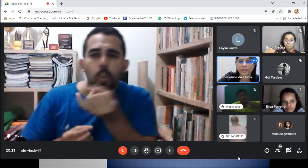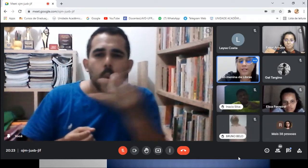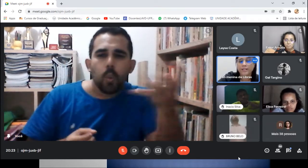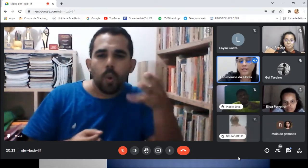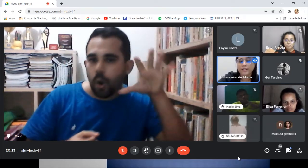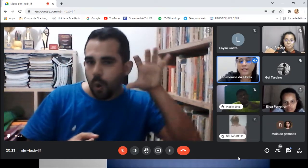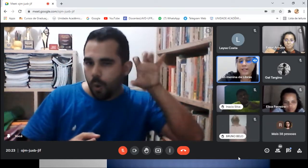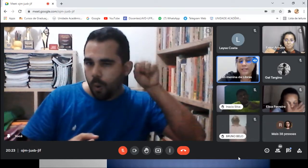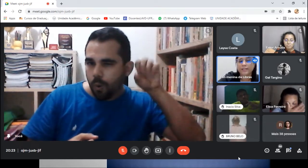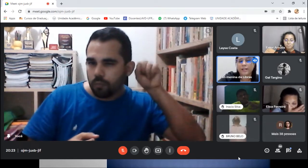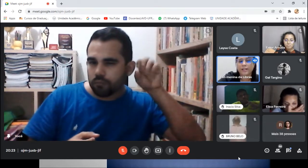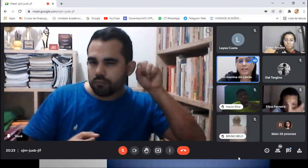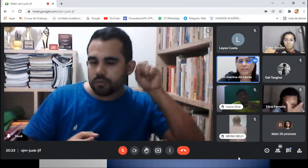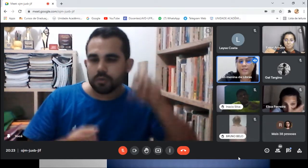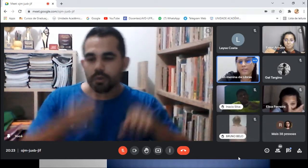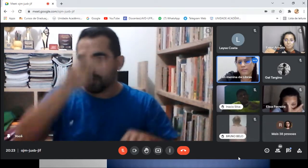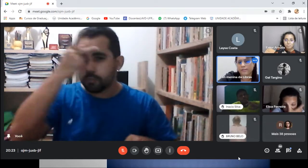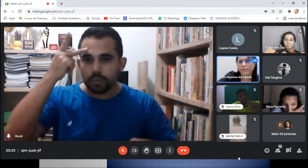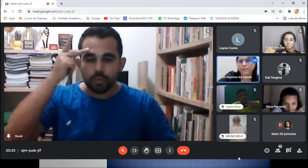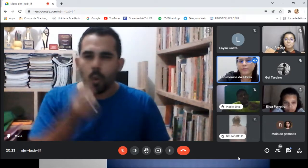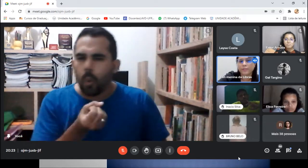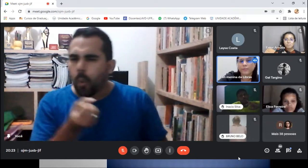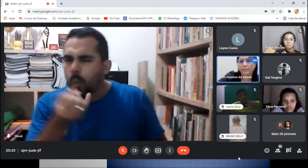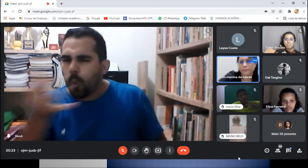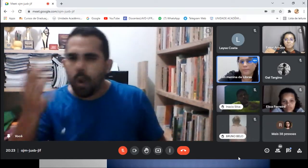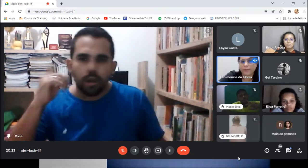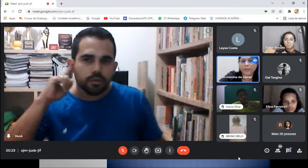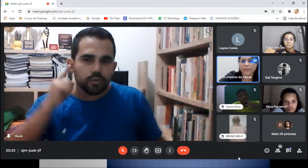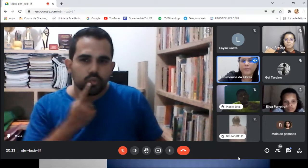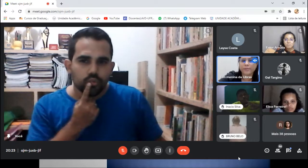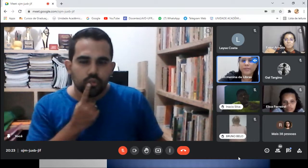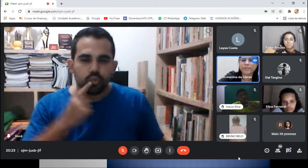Em Serra Talhada, a gente encontra, a maioria, pessoas